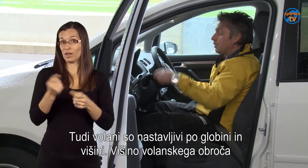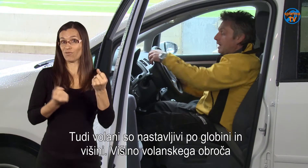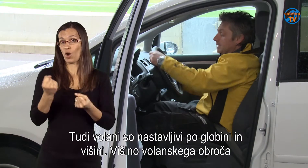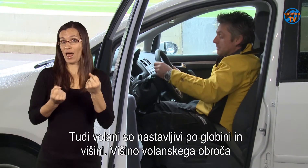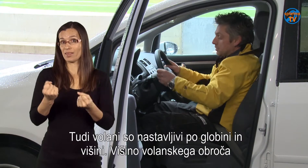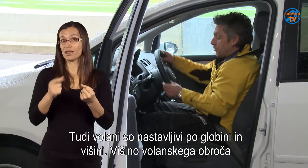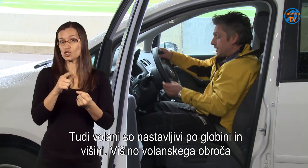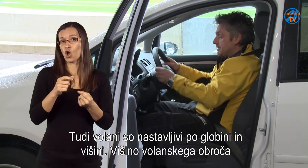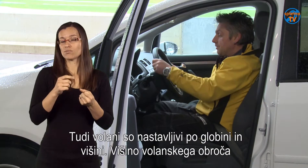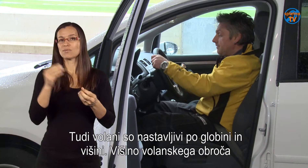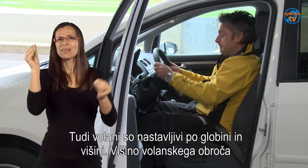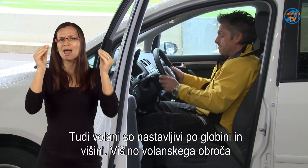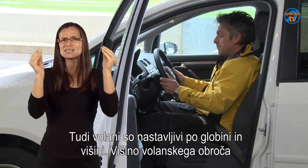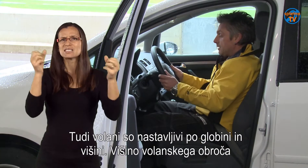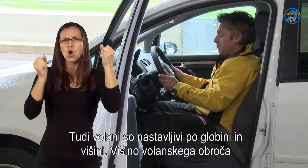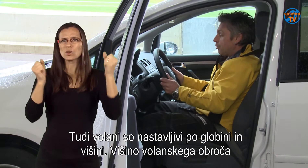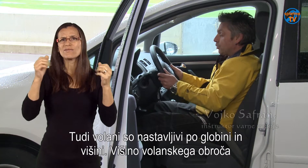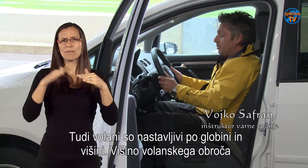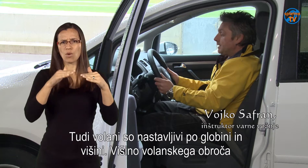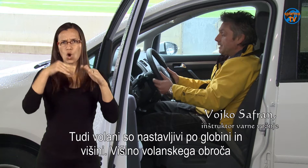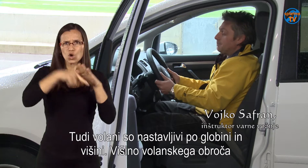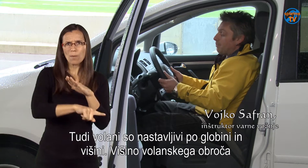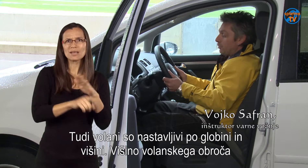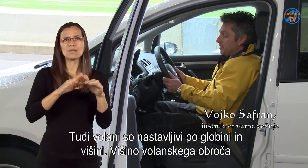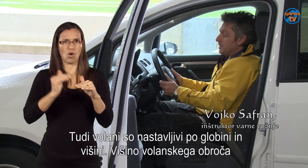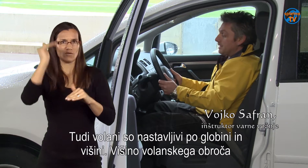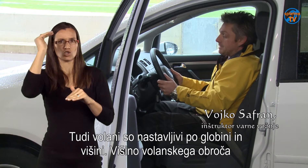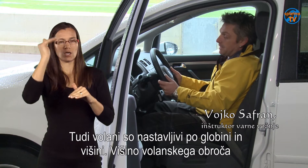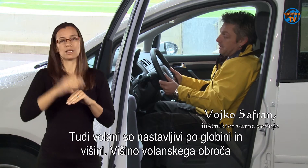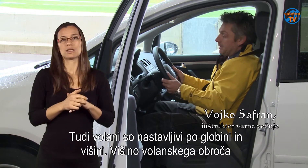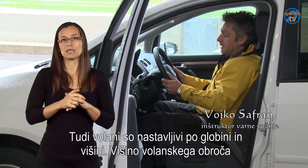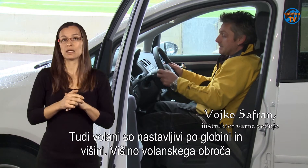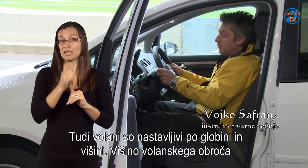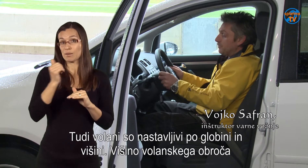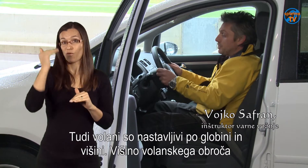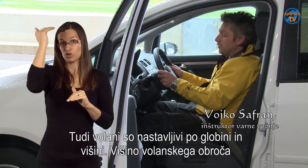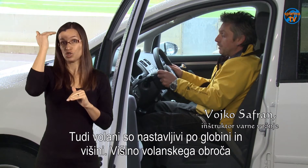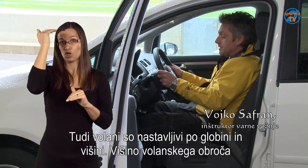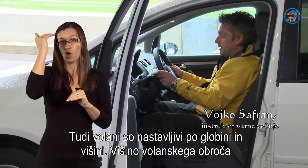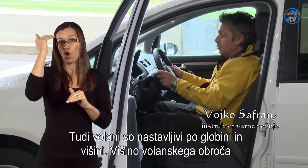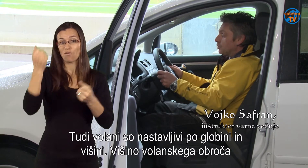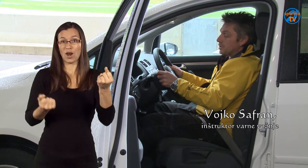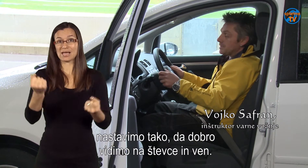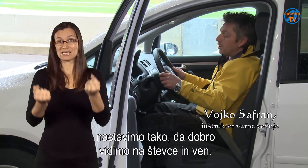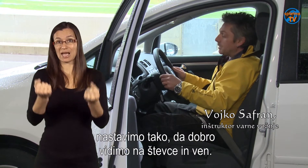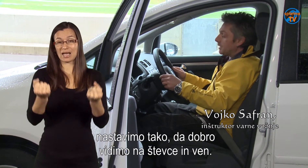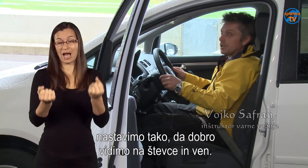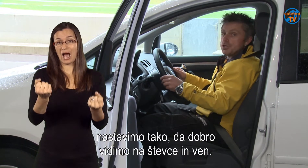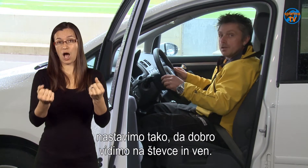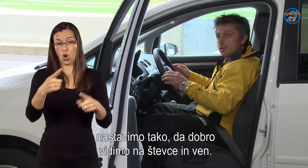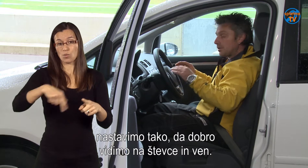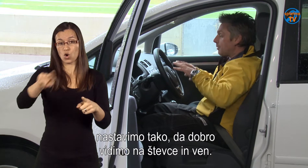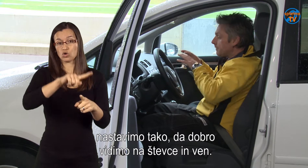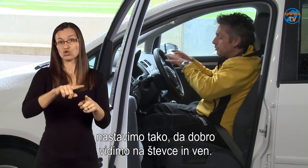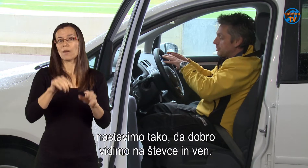Tudi volani so nastavljivi po globini in pa po višini. Zdaj samo višino volanskega obroča nastavimo na ta